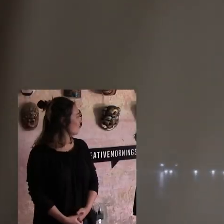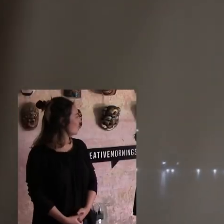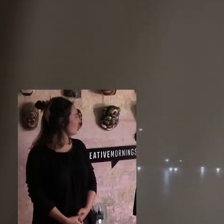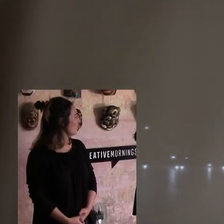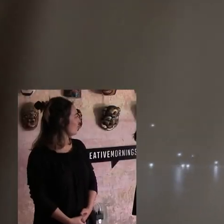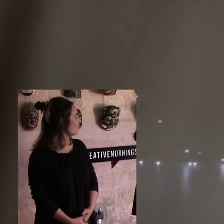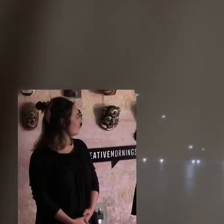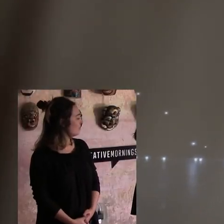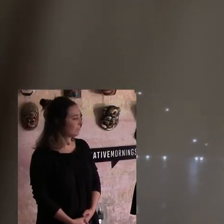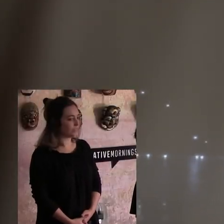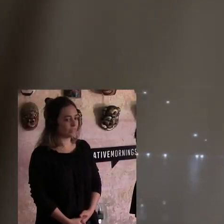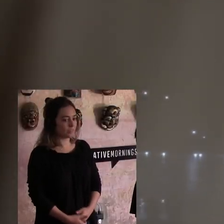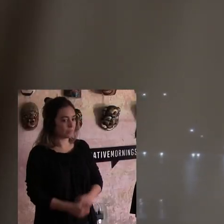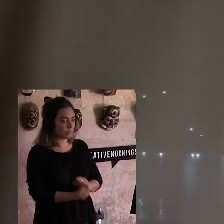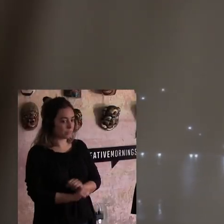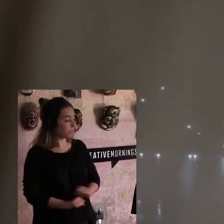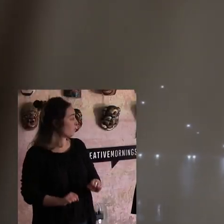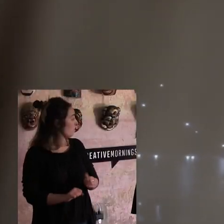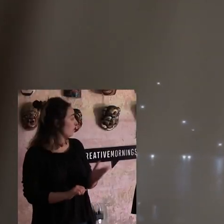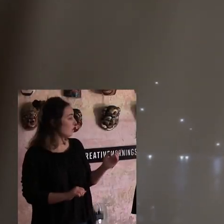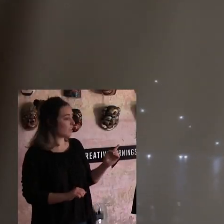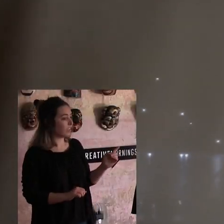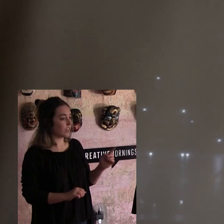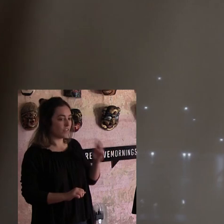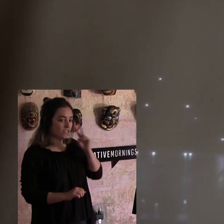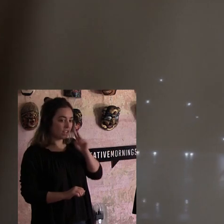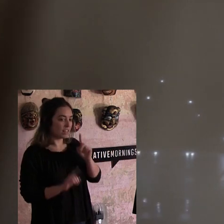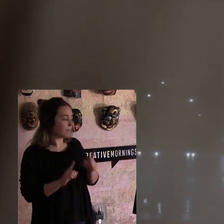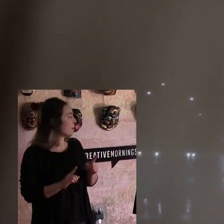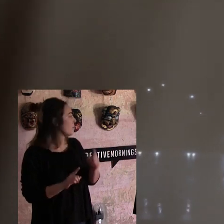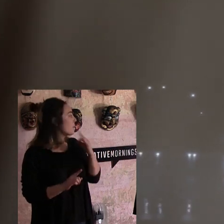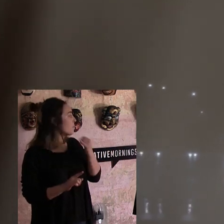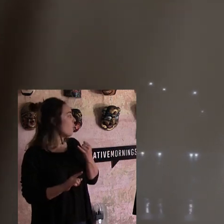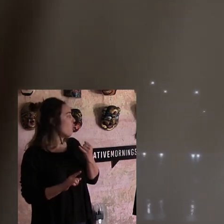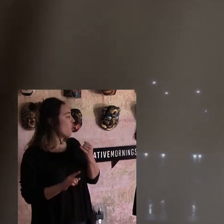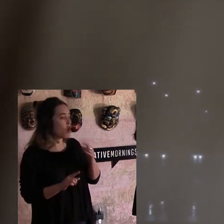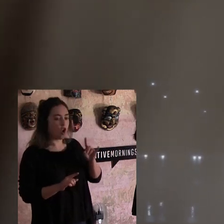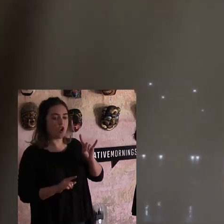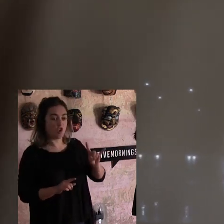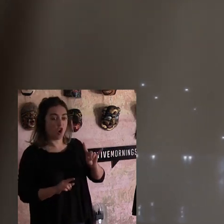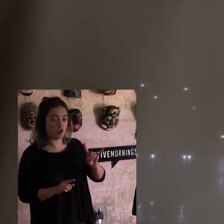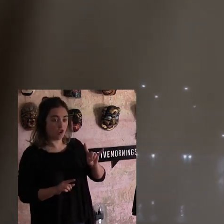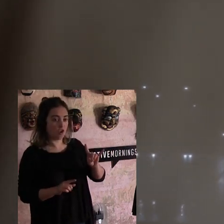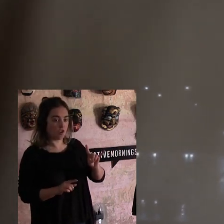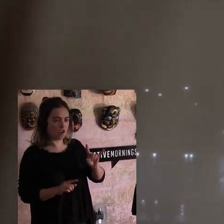Pasaba por una cantidad de teníamos, había rock, había